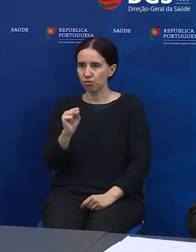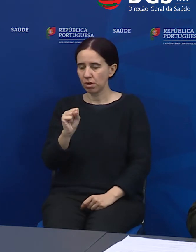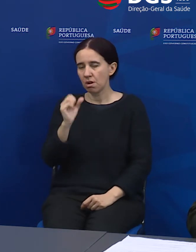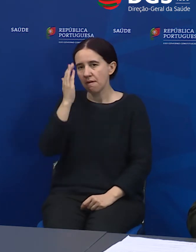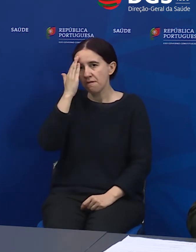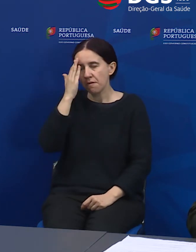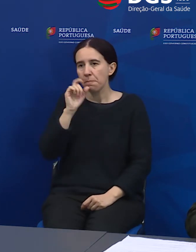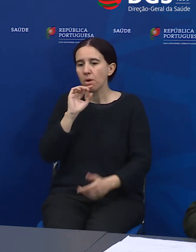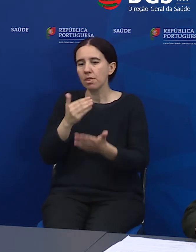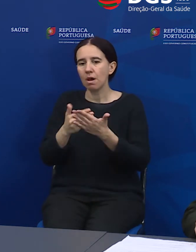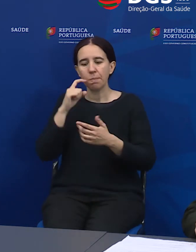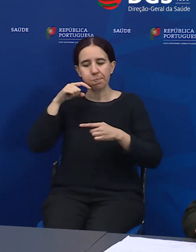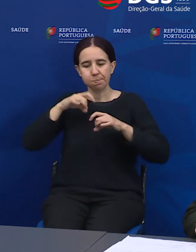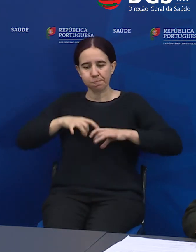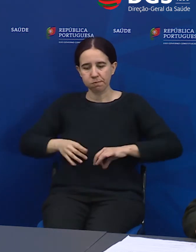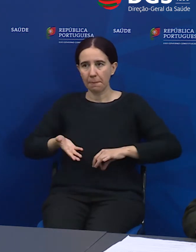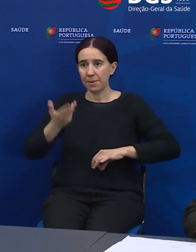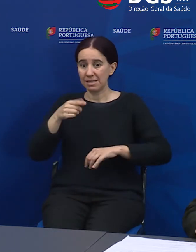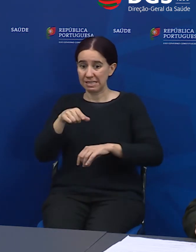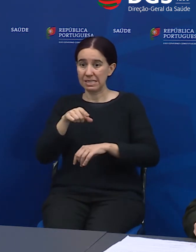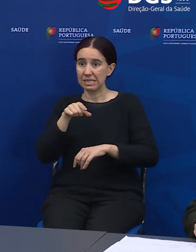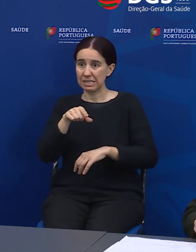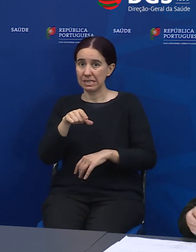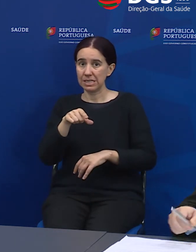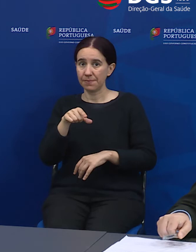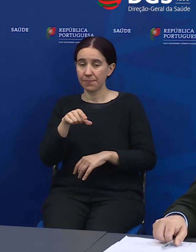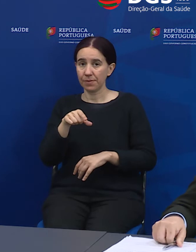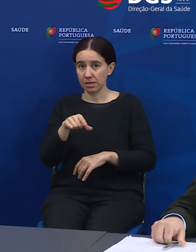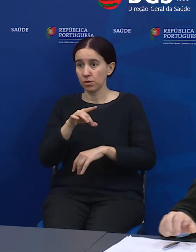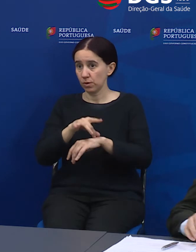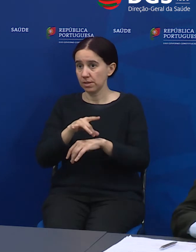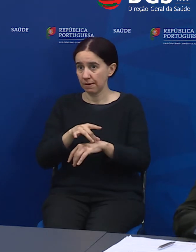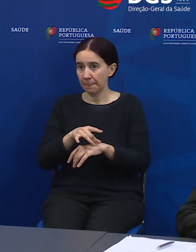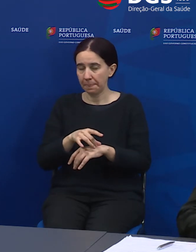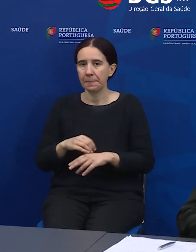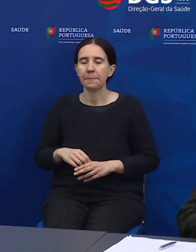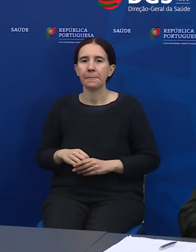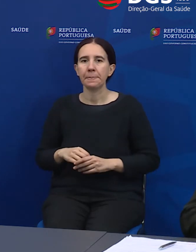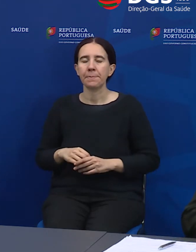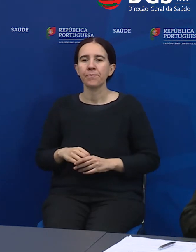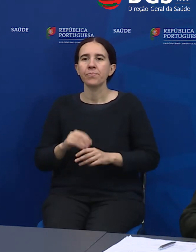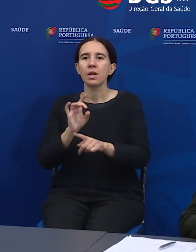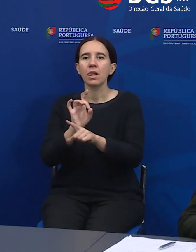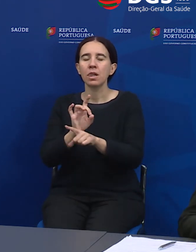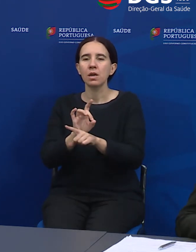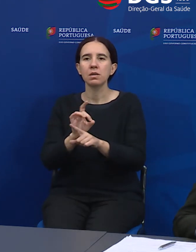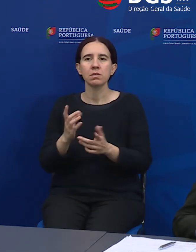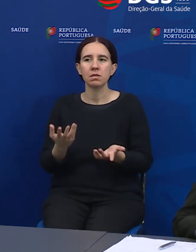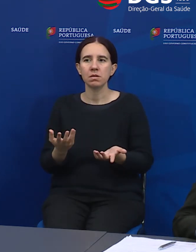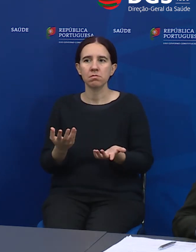dar uma maior imunidade para esta para esta doença damos a falar